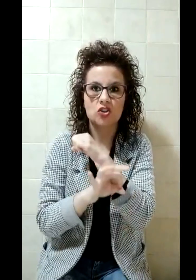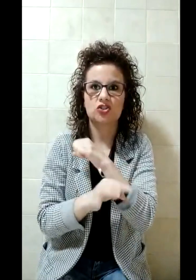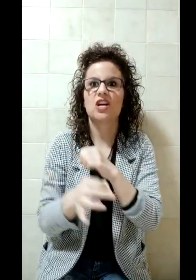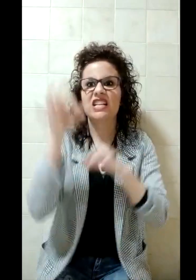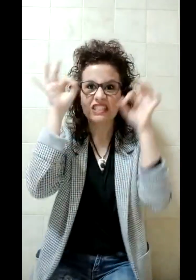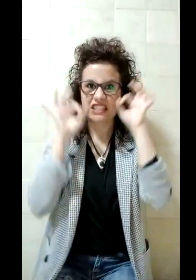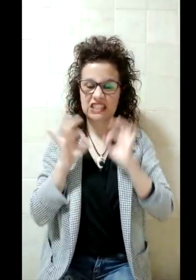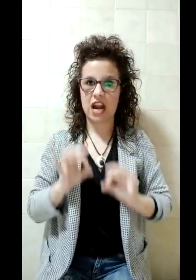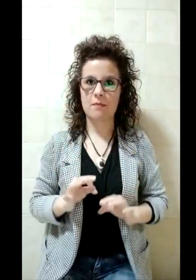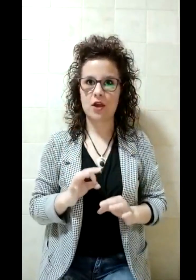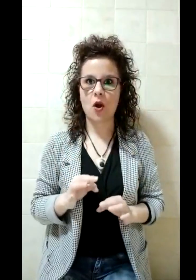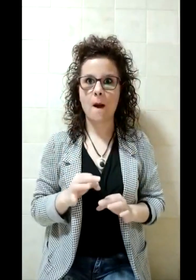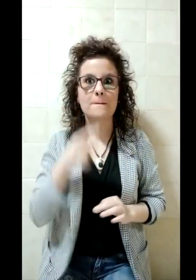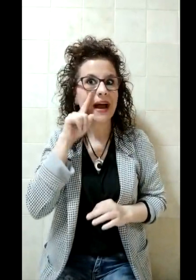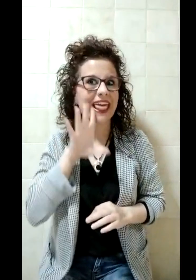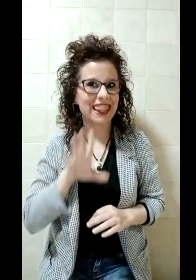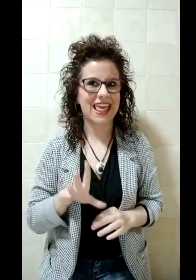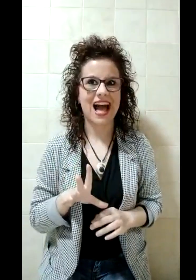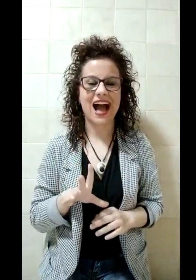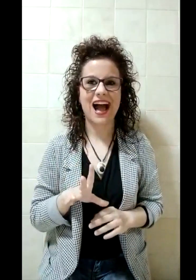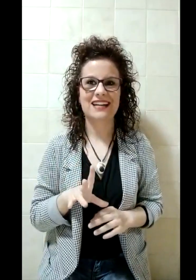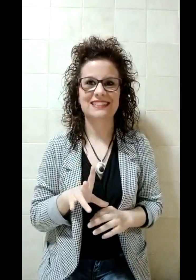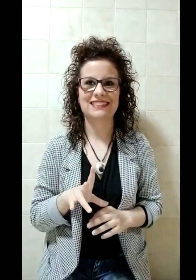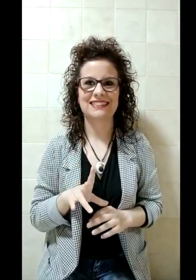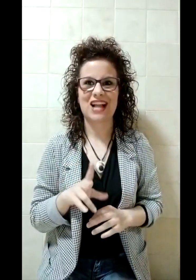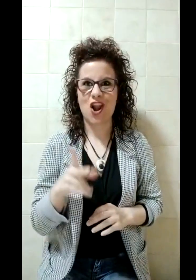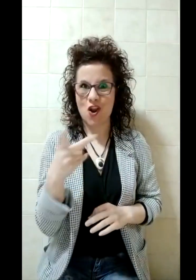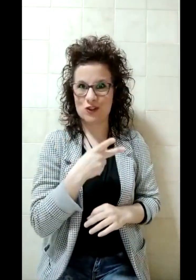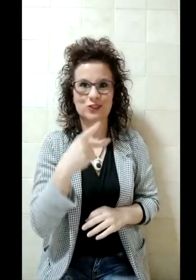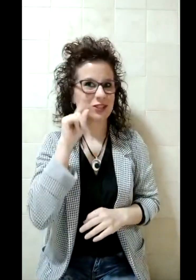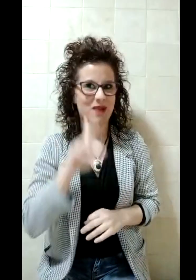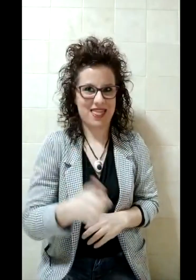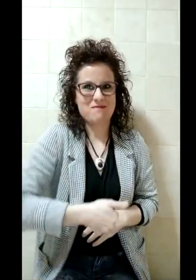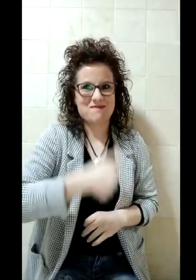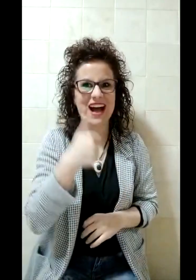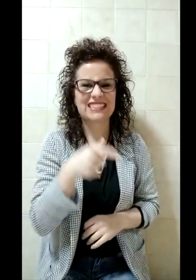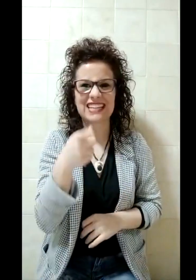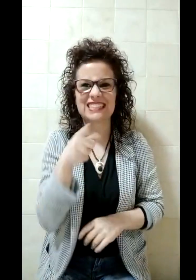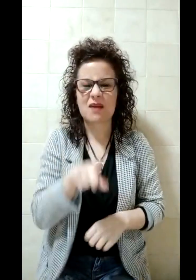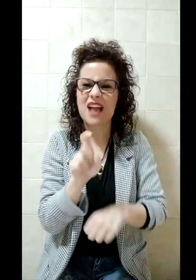granitos. Allí estaban los gemelos Jaime y Gerardo, a quienes el sarampión les hacía